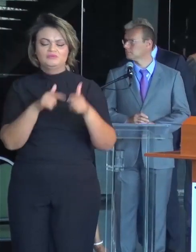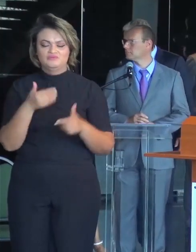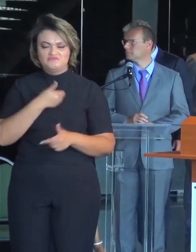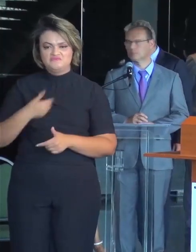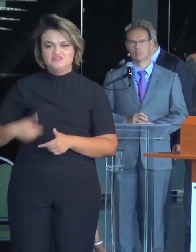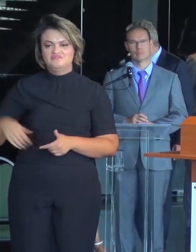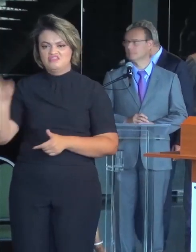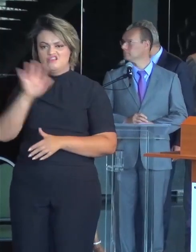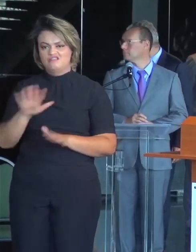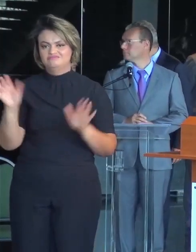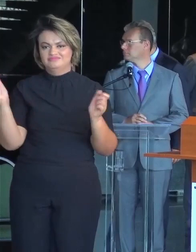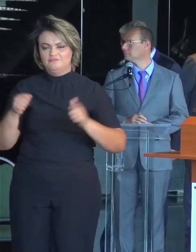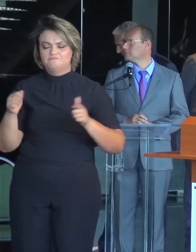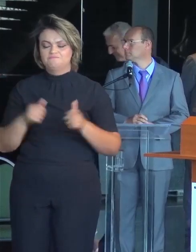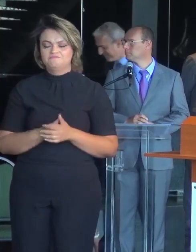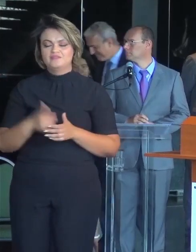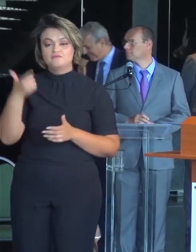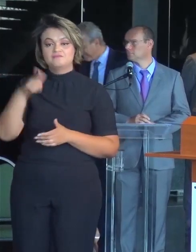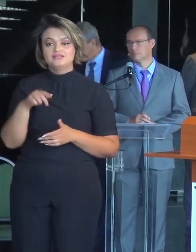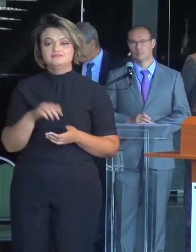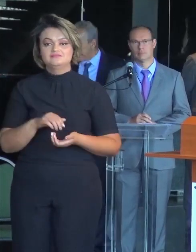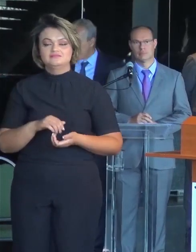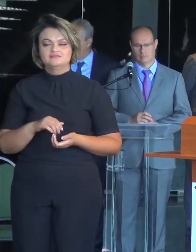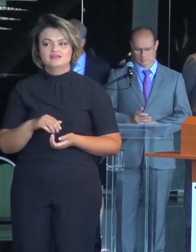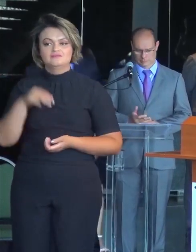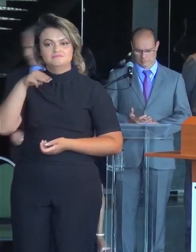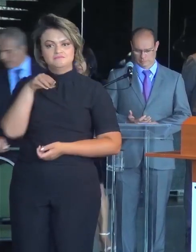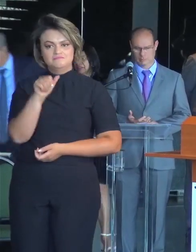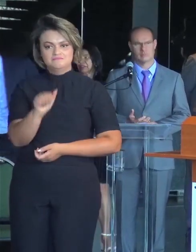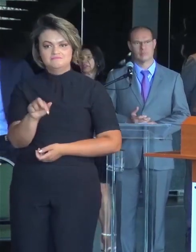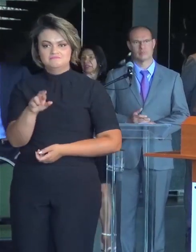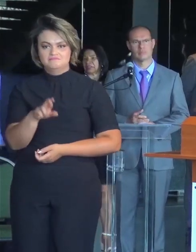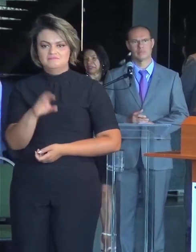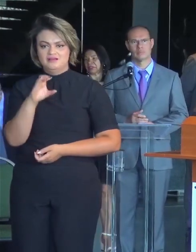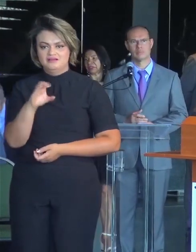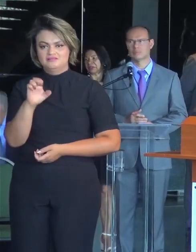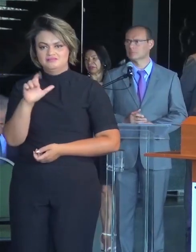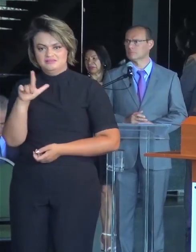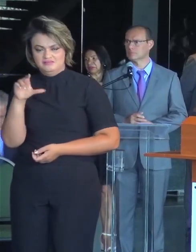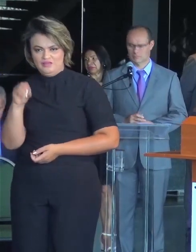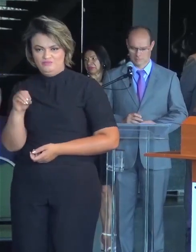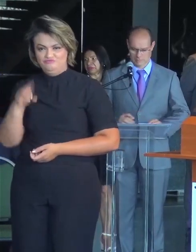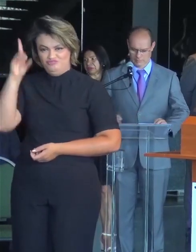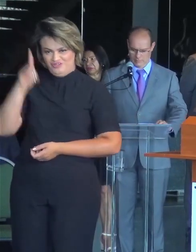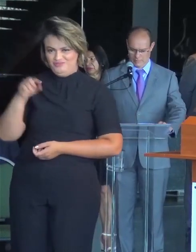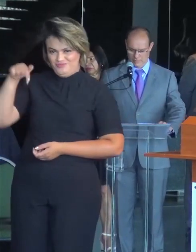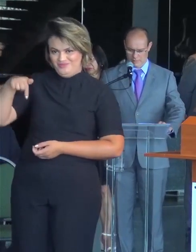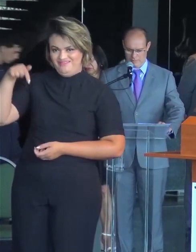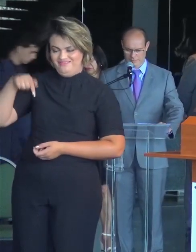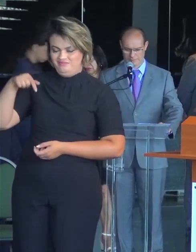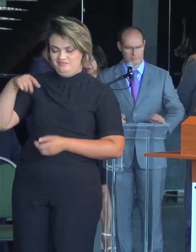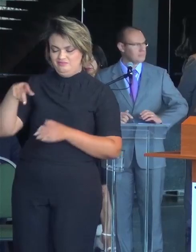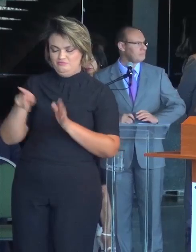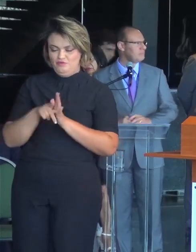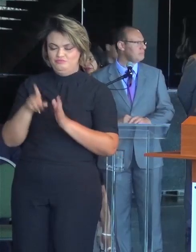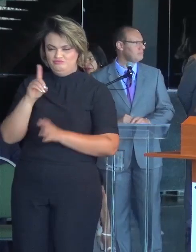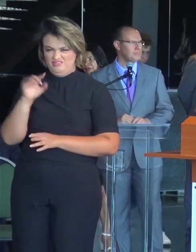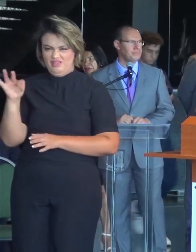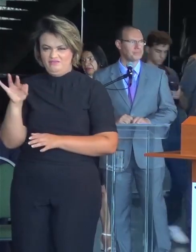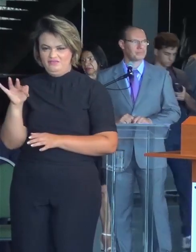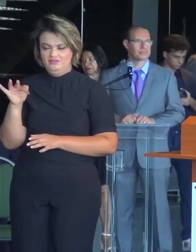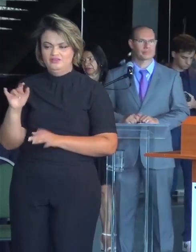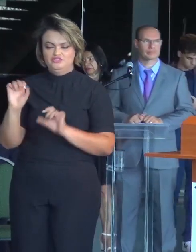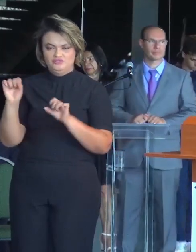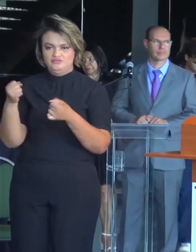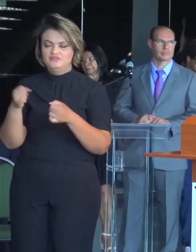federal. Cumprimento Marcelo Nascimento, diretor-geral do PROCON DF e presidente da Associação Brasileira